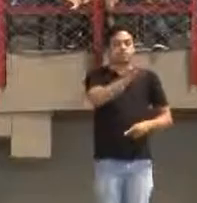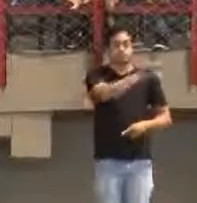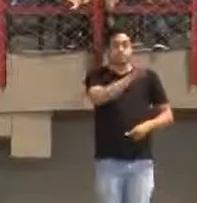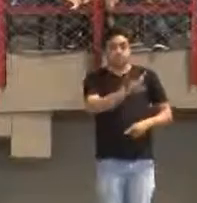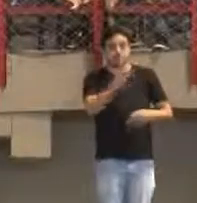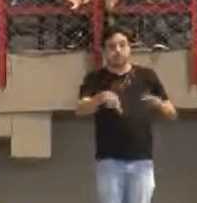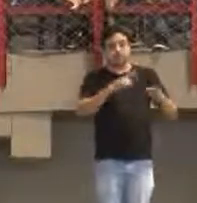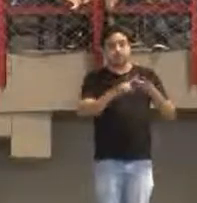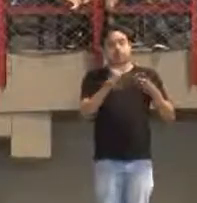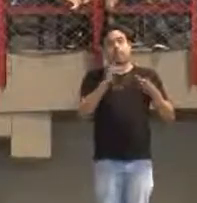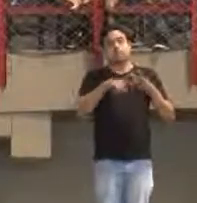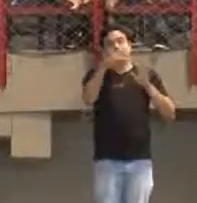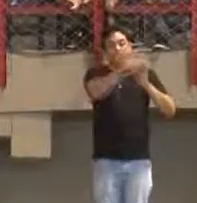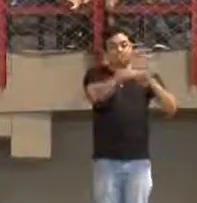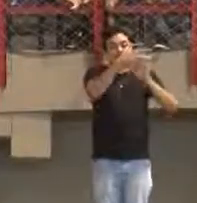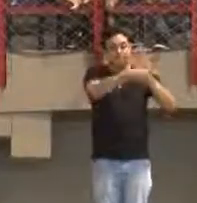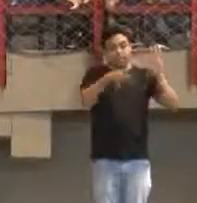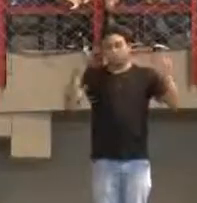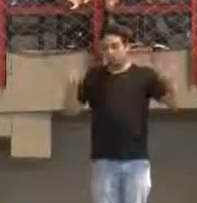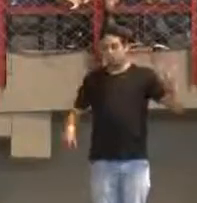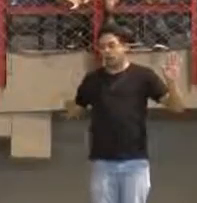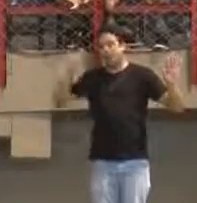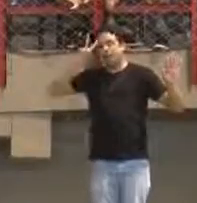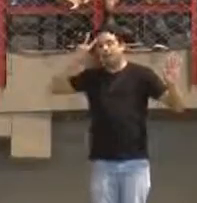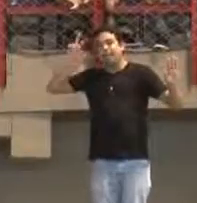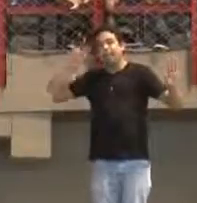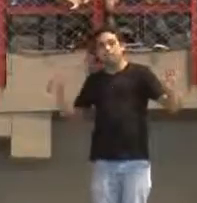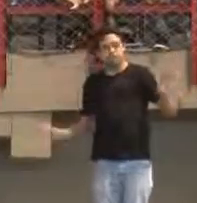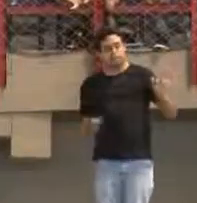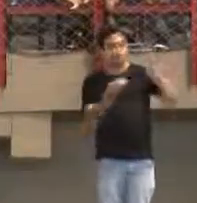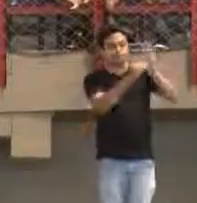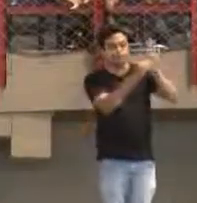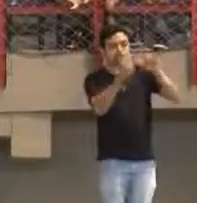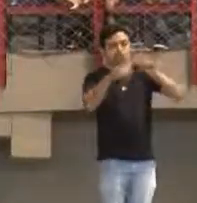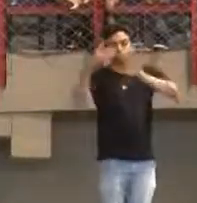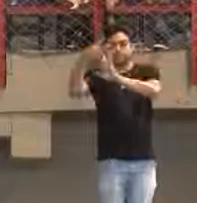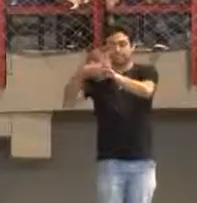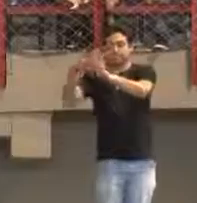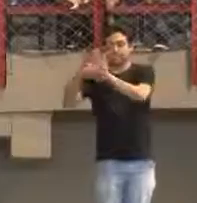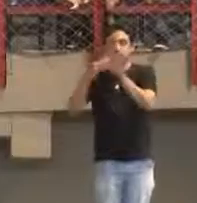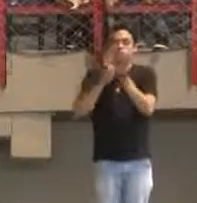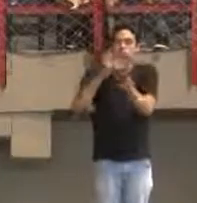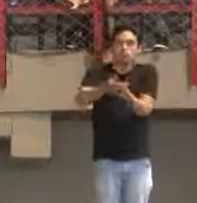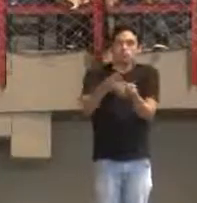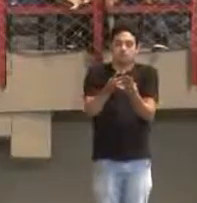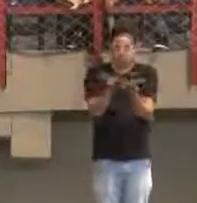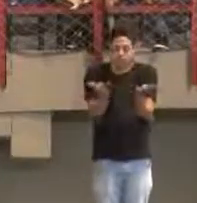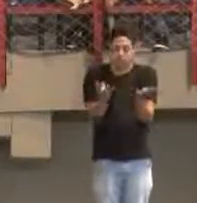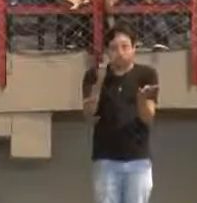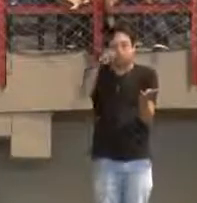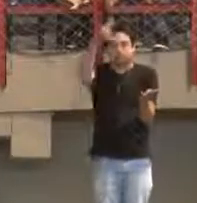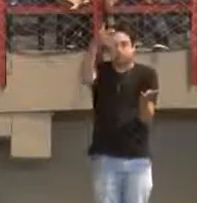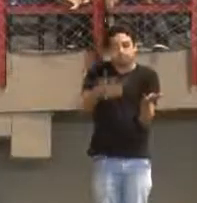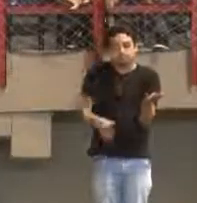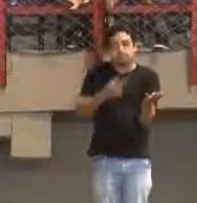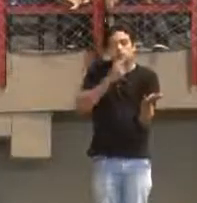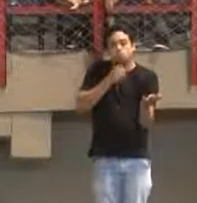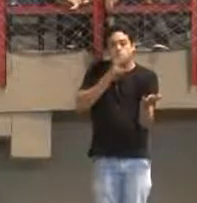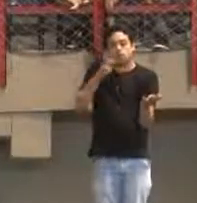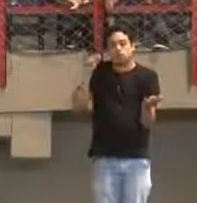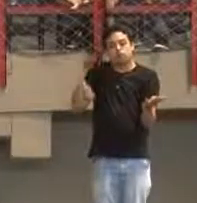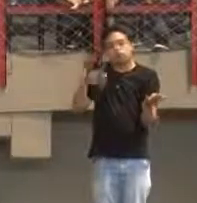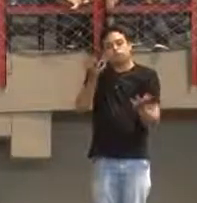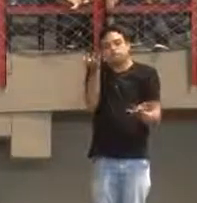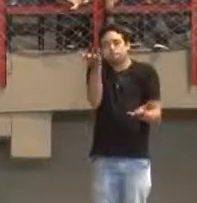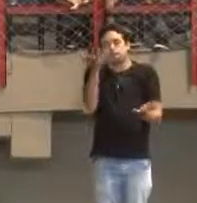intertextualidade é quando um texto lembra outro começo do livro A cartomante diz assim Hamlet observa